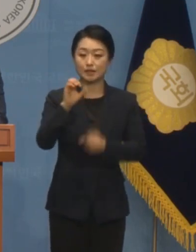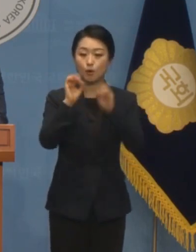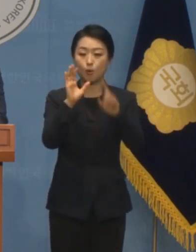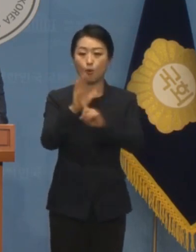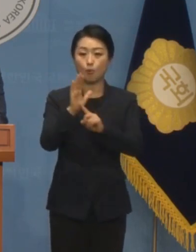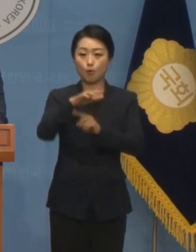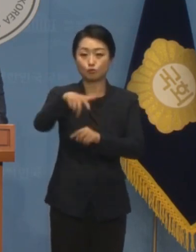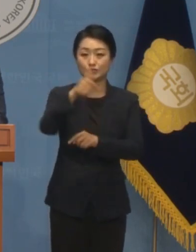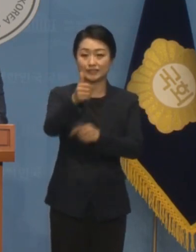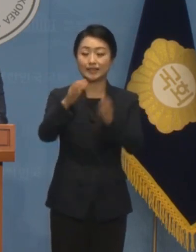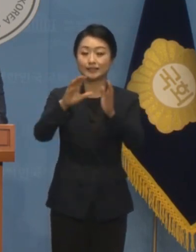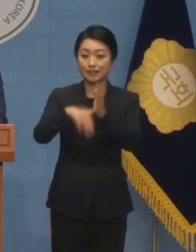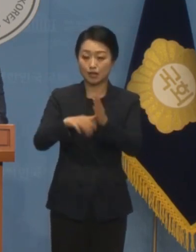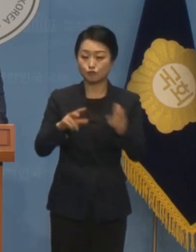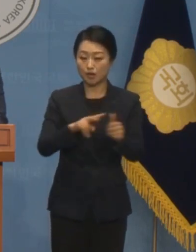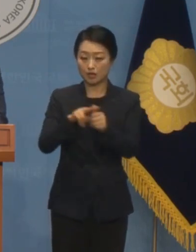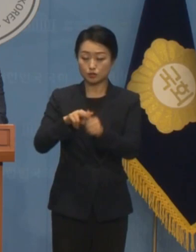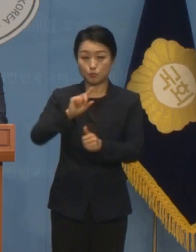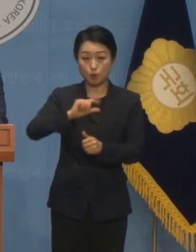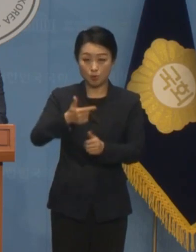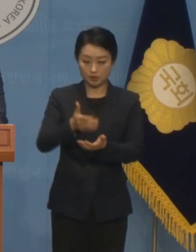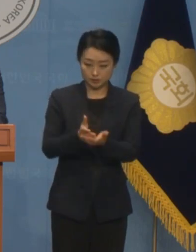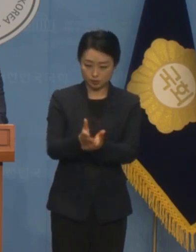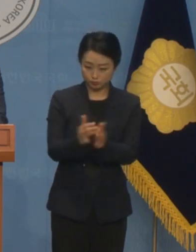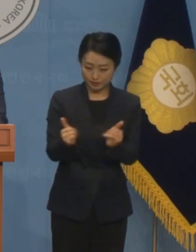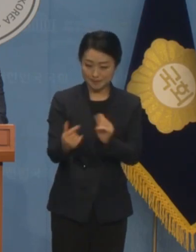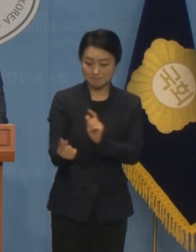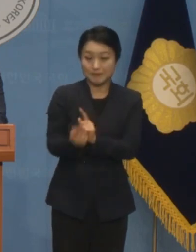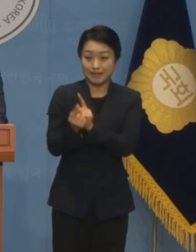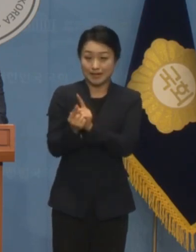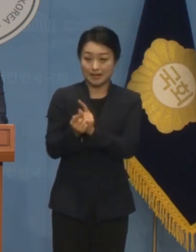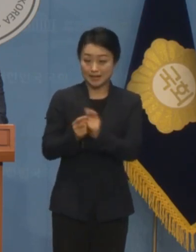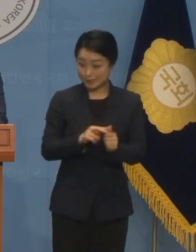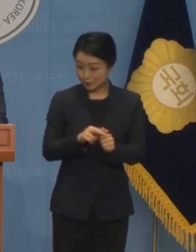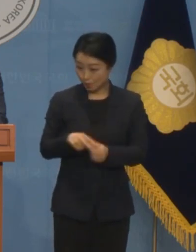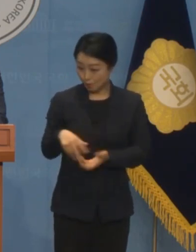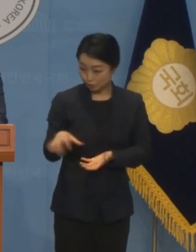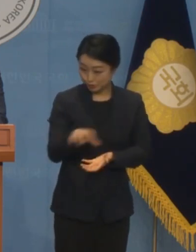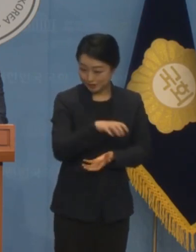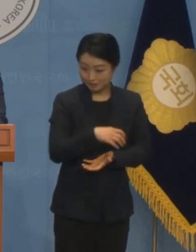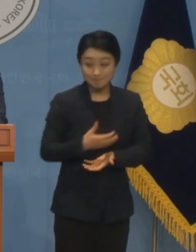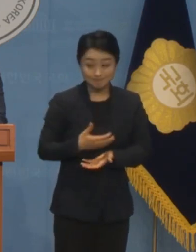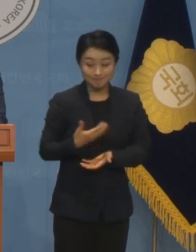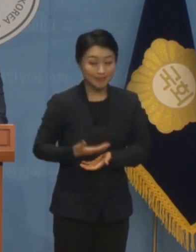시절에는 국가정보원 정보수집관을 만나 정보수집에 응했습니다.